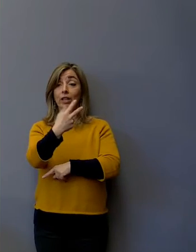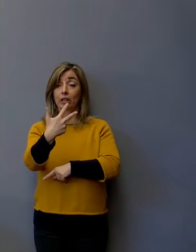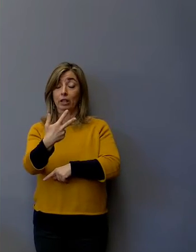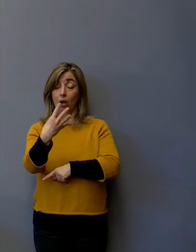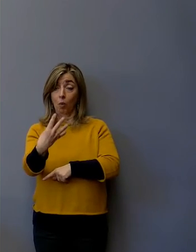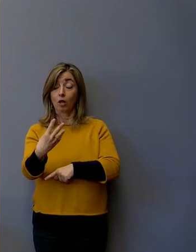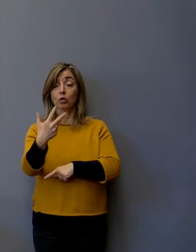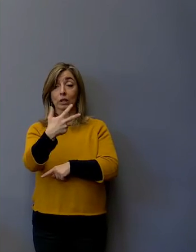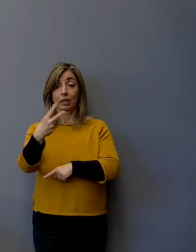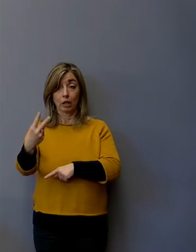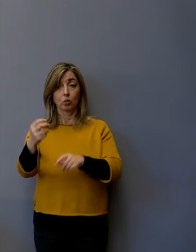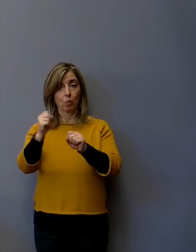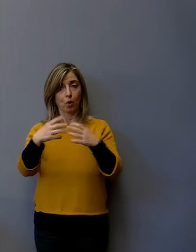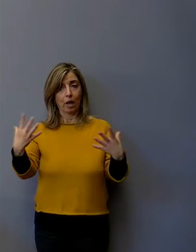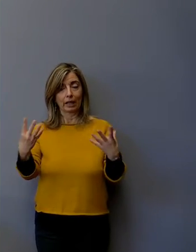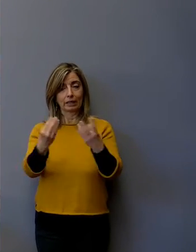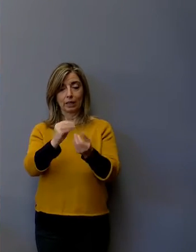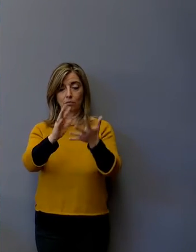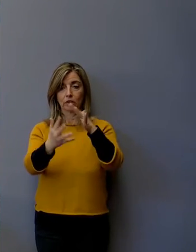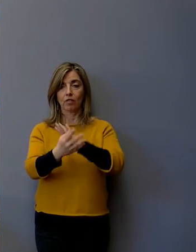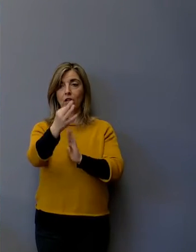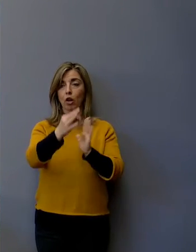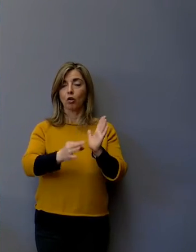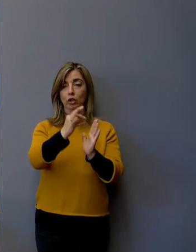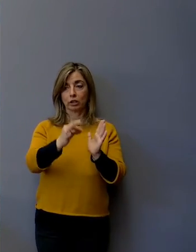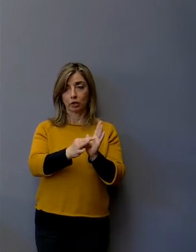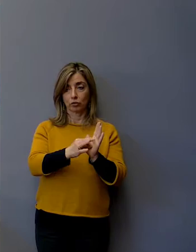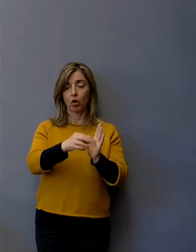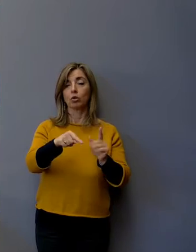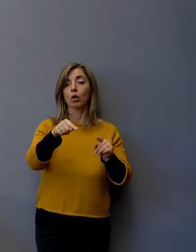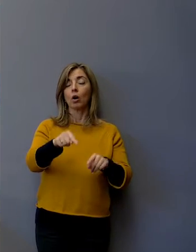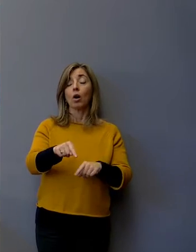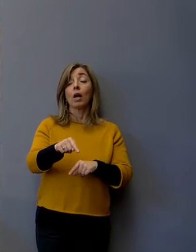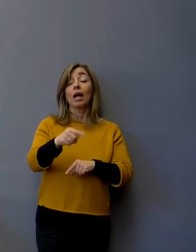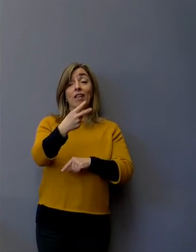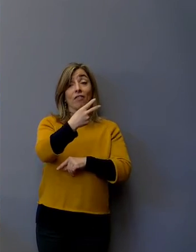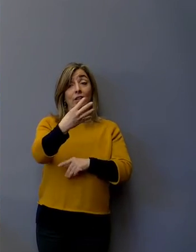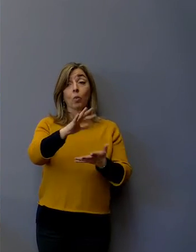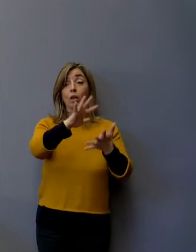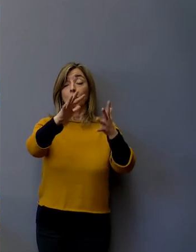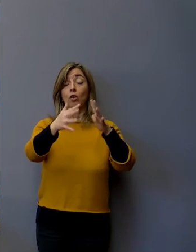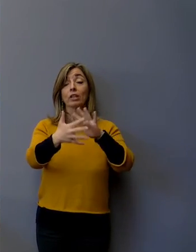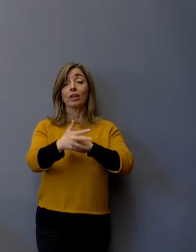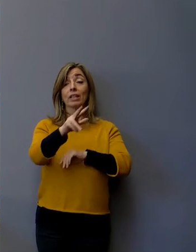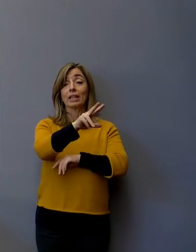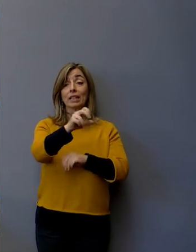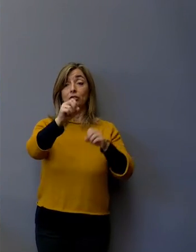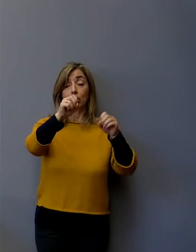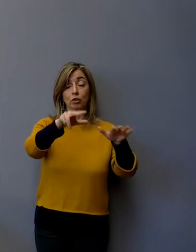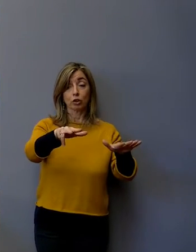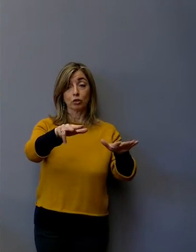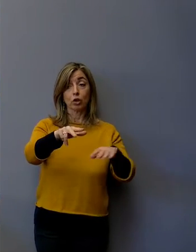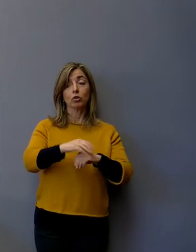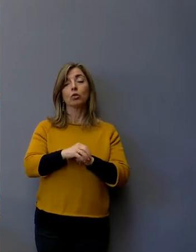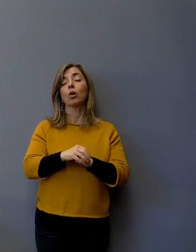diventano 318 l'emendamento 24 lo dico per gli uffici 319 l'emendamento 32 con parere